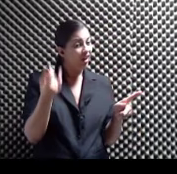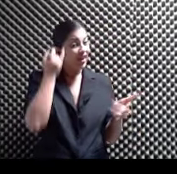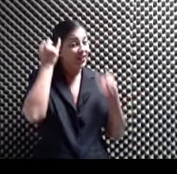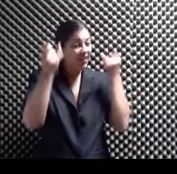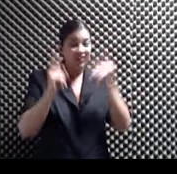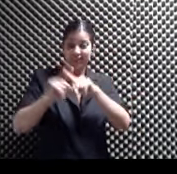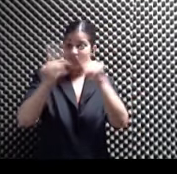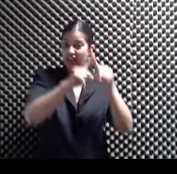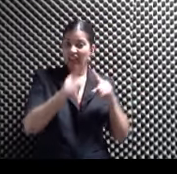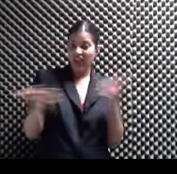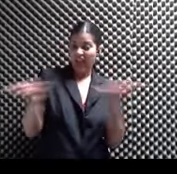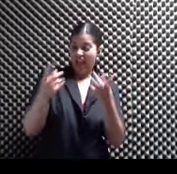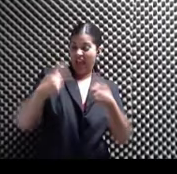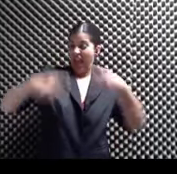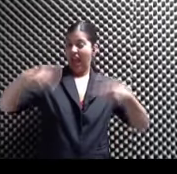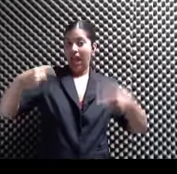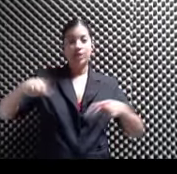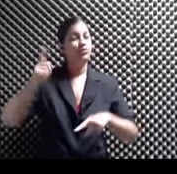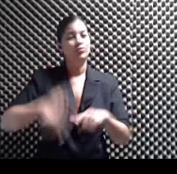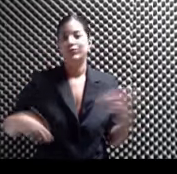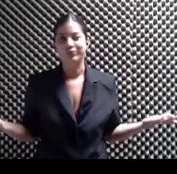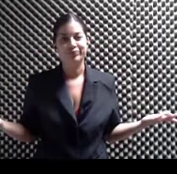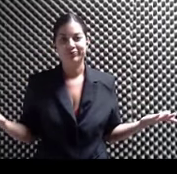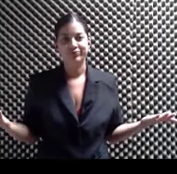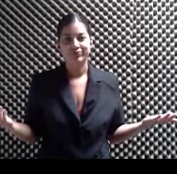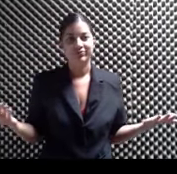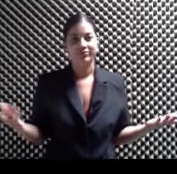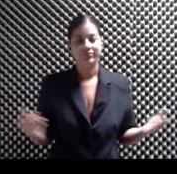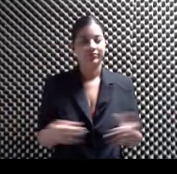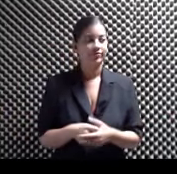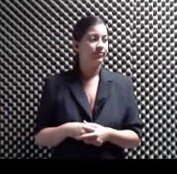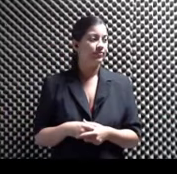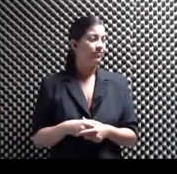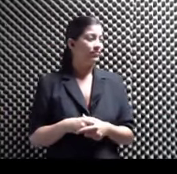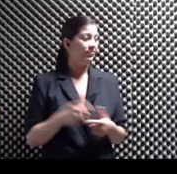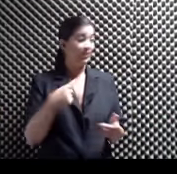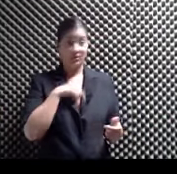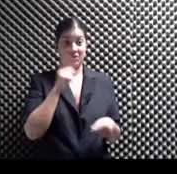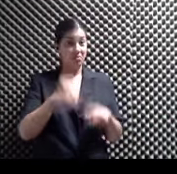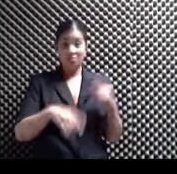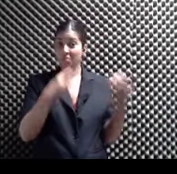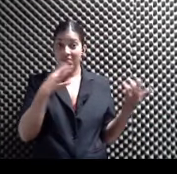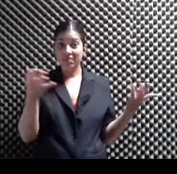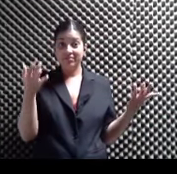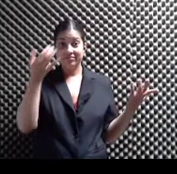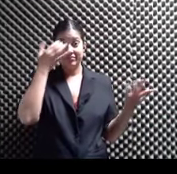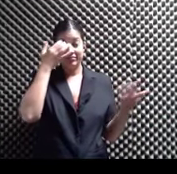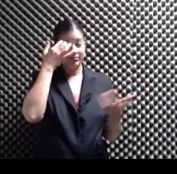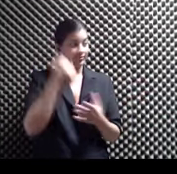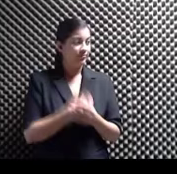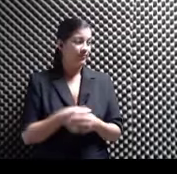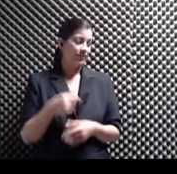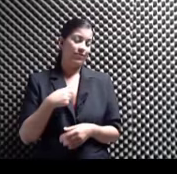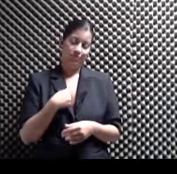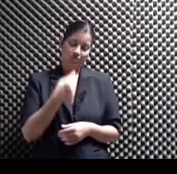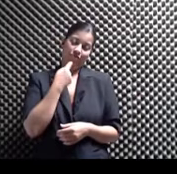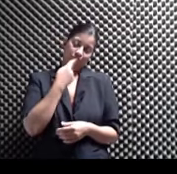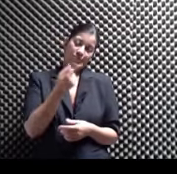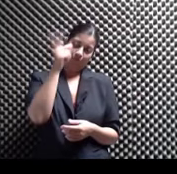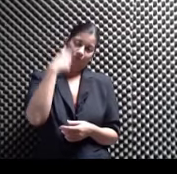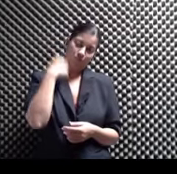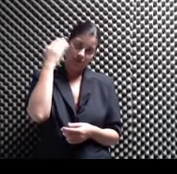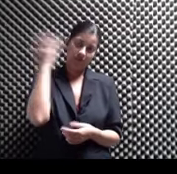que se sientan con una persona y terminan ellos siendo los que se entrevistan a sí mismos y no dejan hablar al invitado. Lo digo, y soy periodista, y